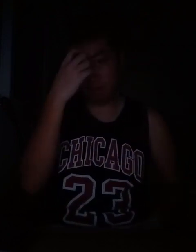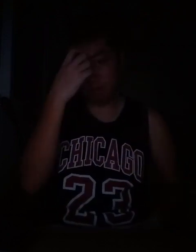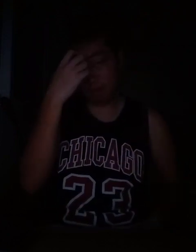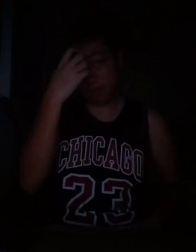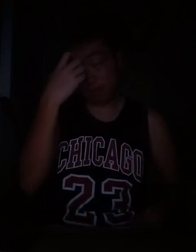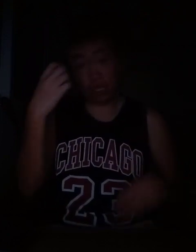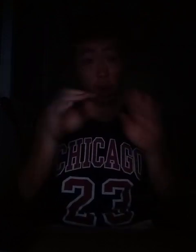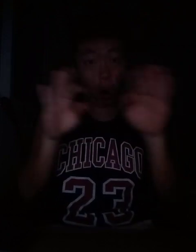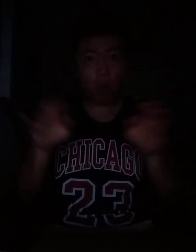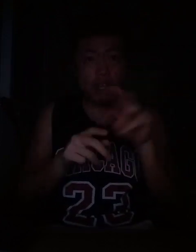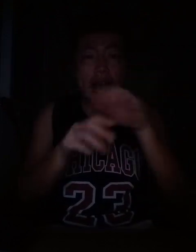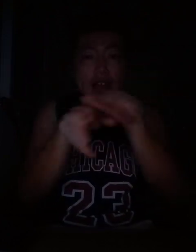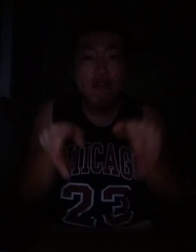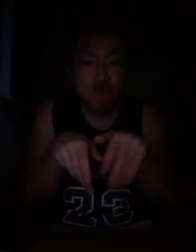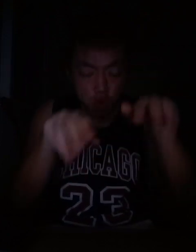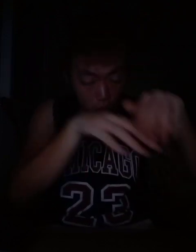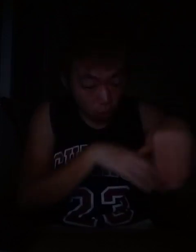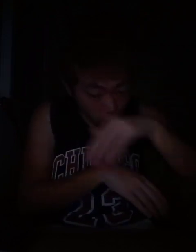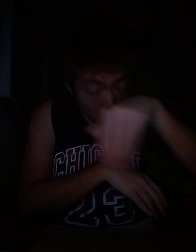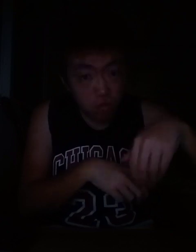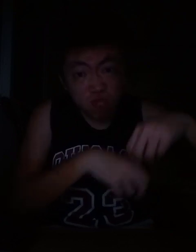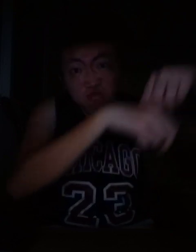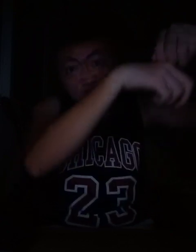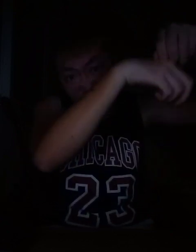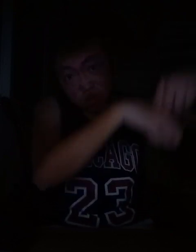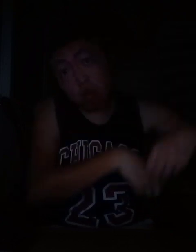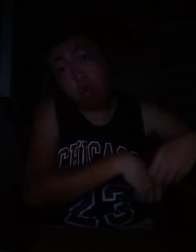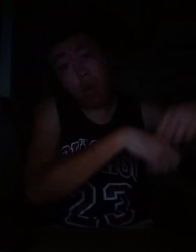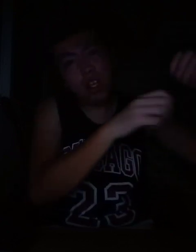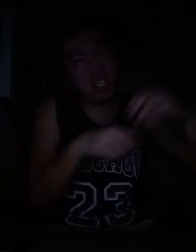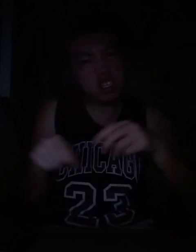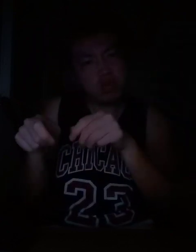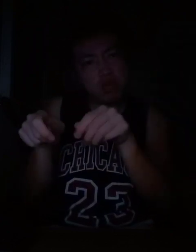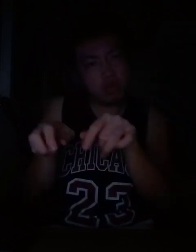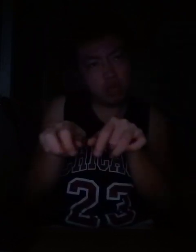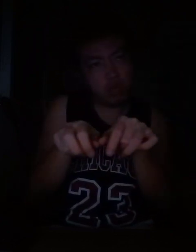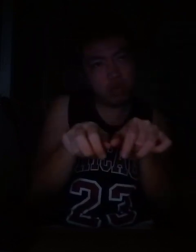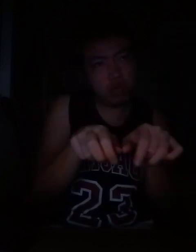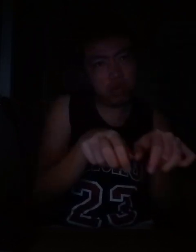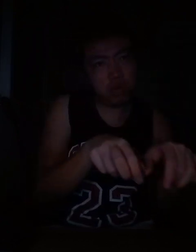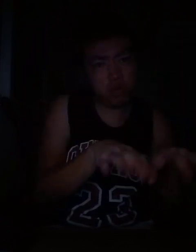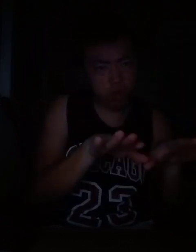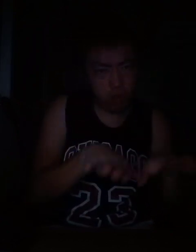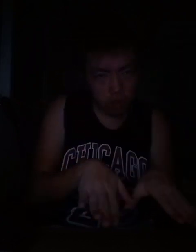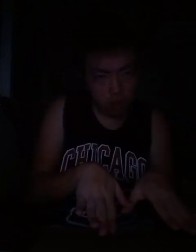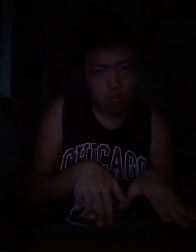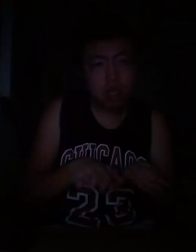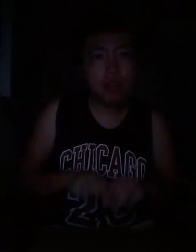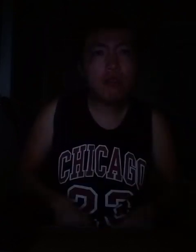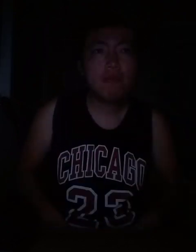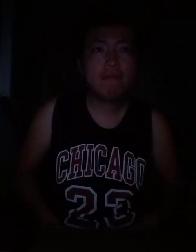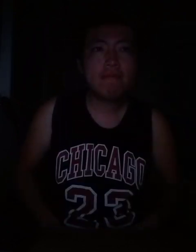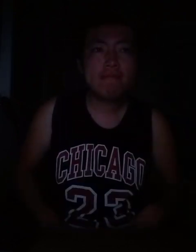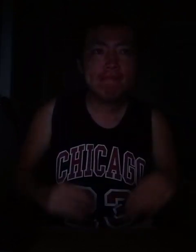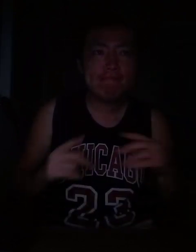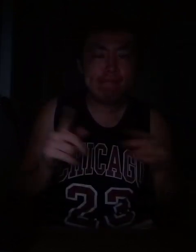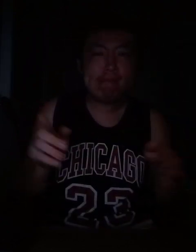어민들이 항구에 있던 어선을 중장비로 끌어올리고 지게차로 조심스레 도로가에 내려놓습니다. 일대 도로는 어선